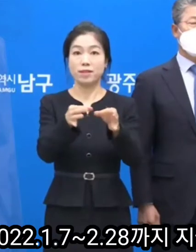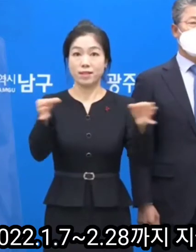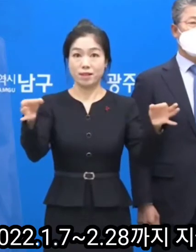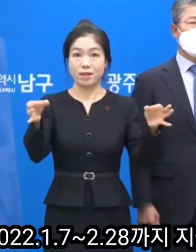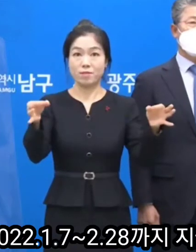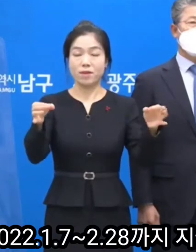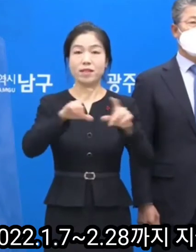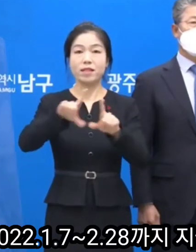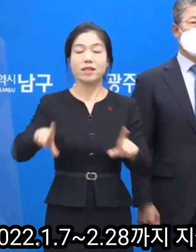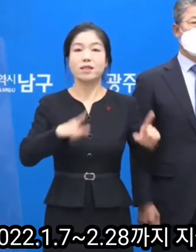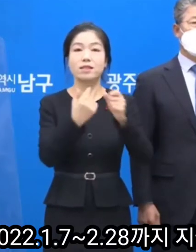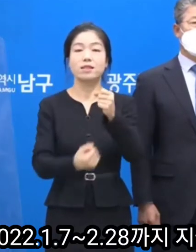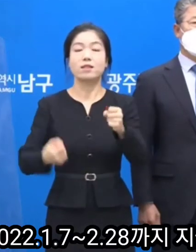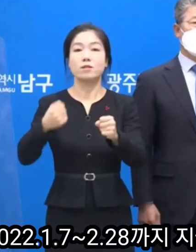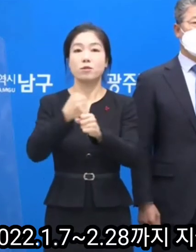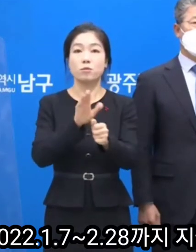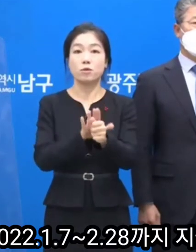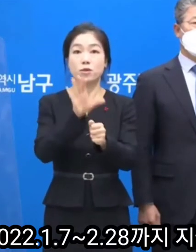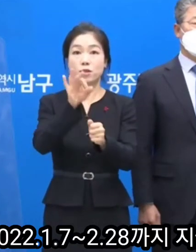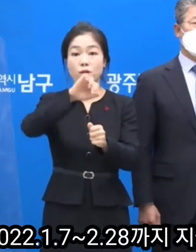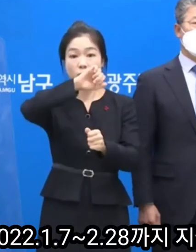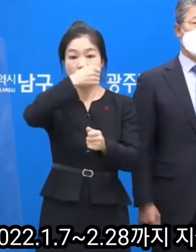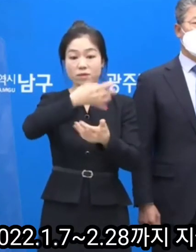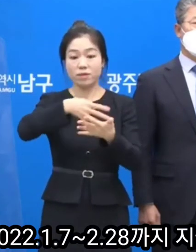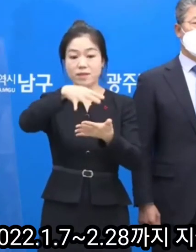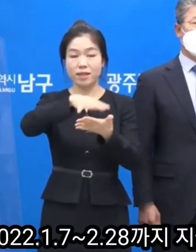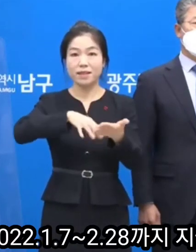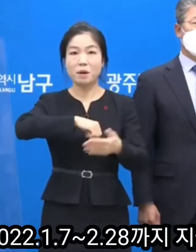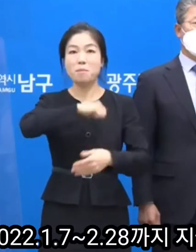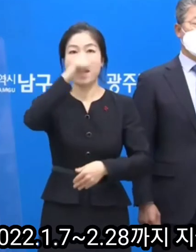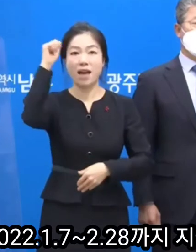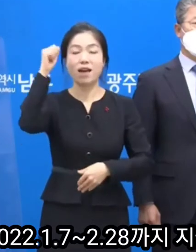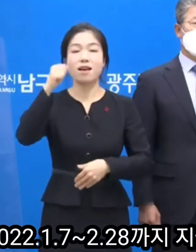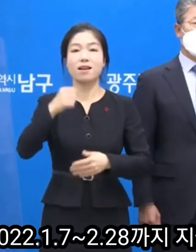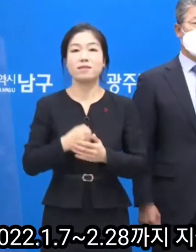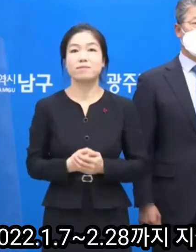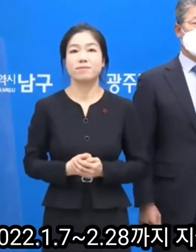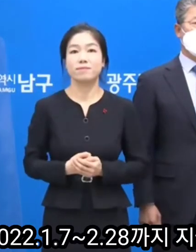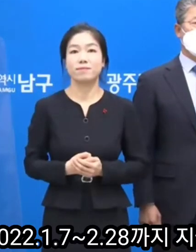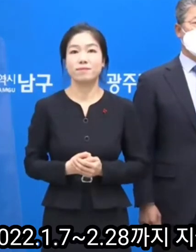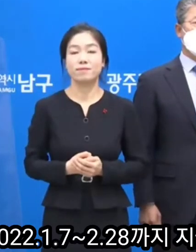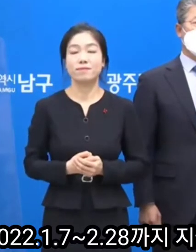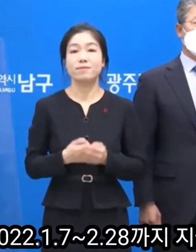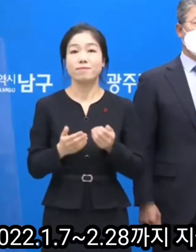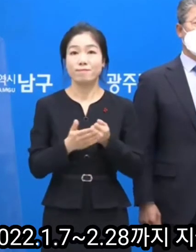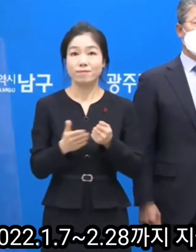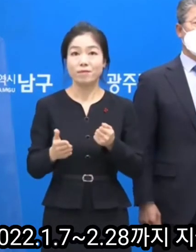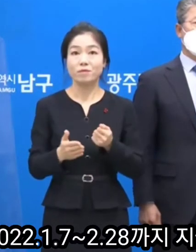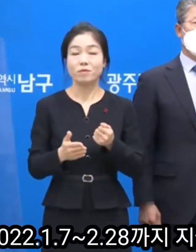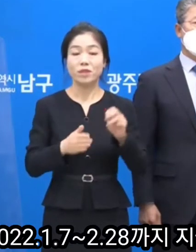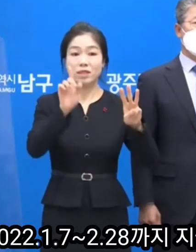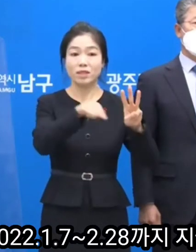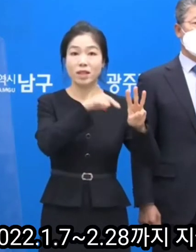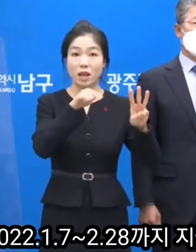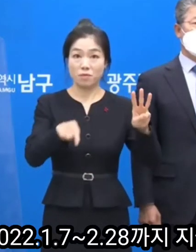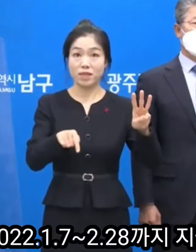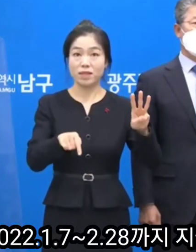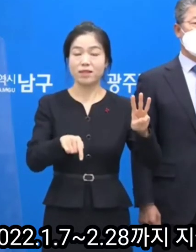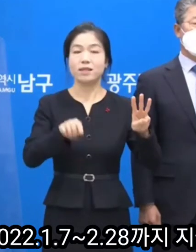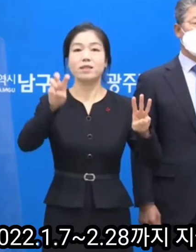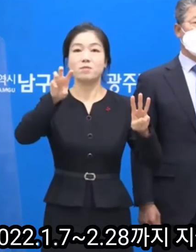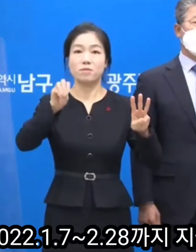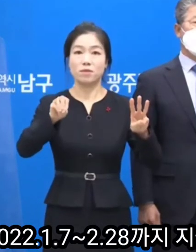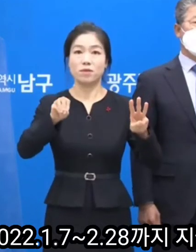지급하는 일상회복지원금 예산안이 통과됐습니다. 따라서 3인 가족은